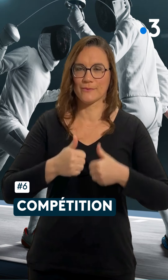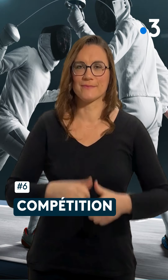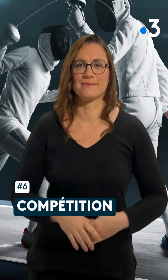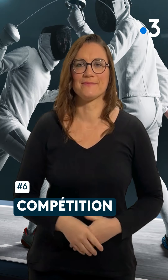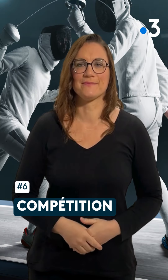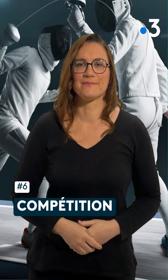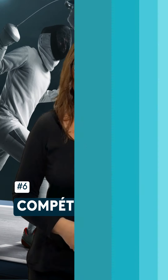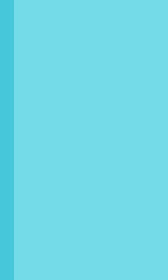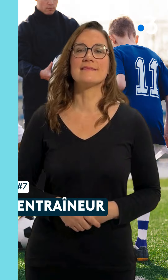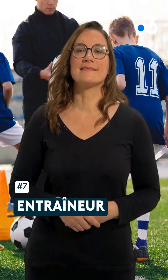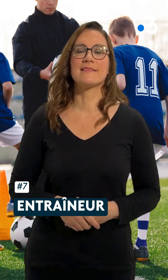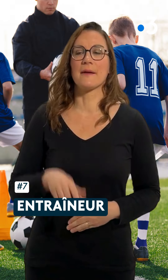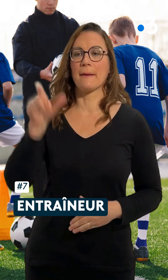Compétition.